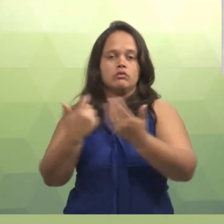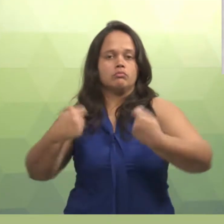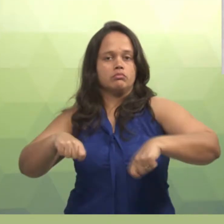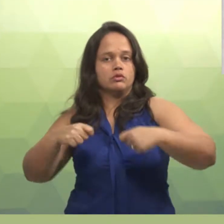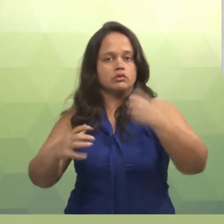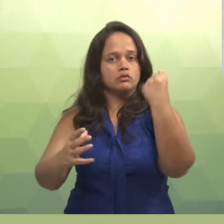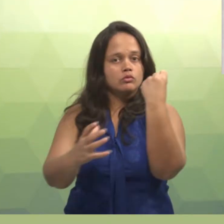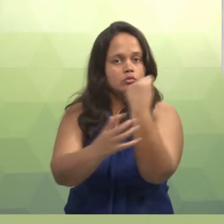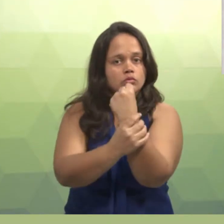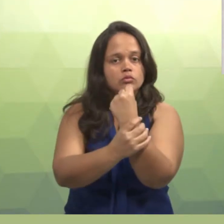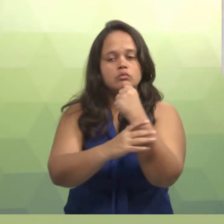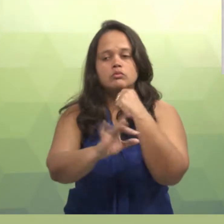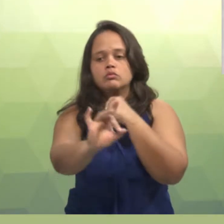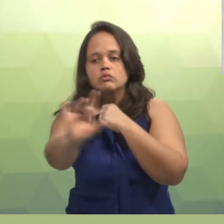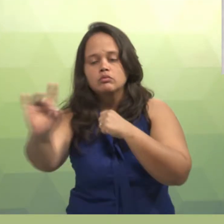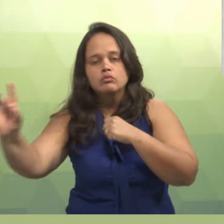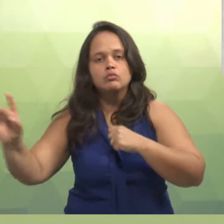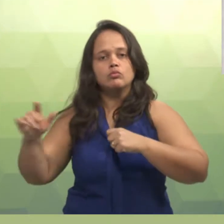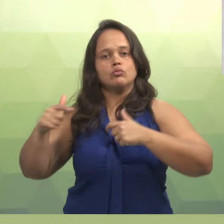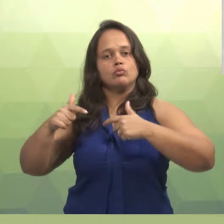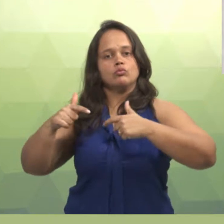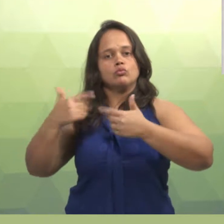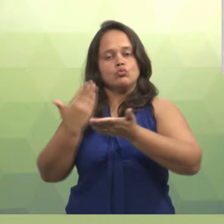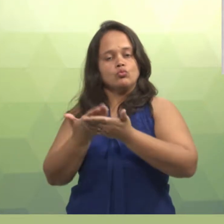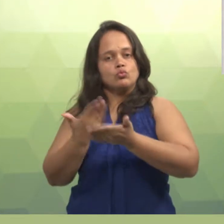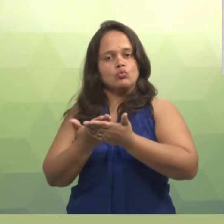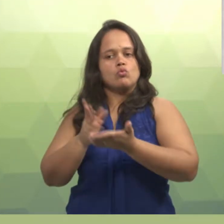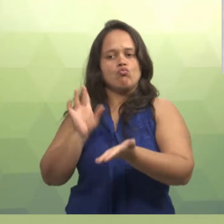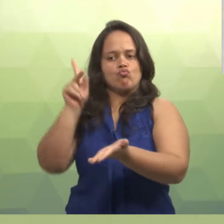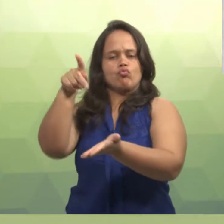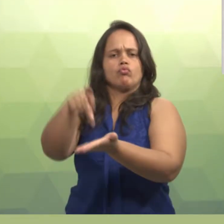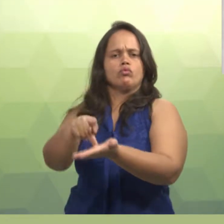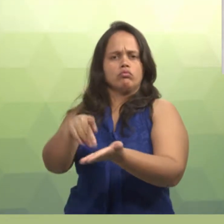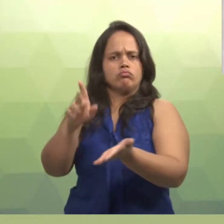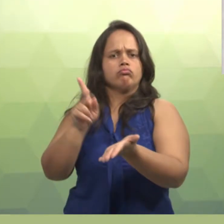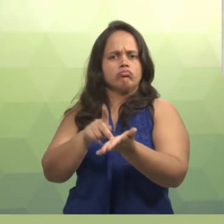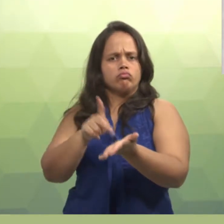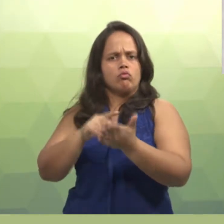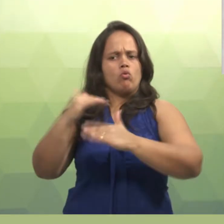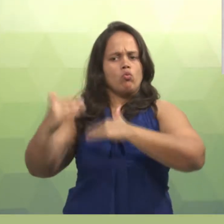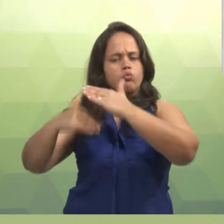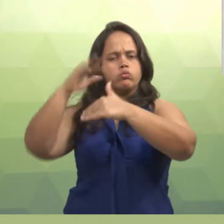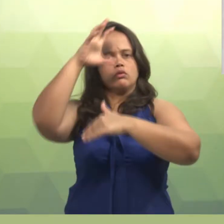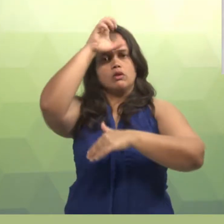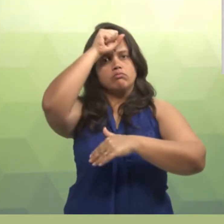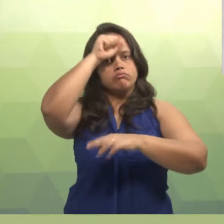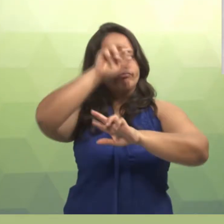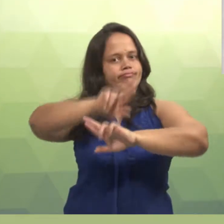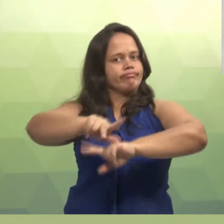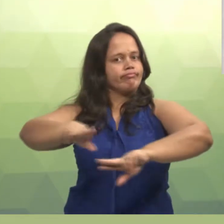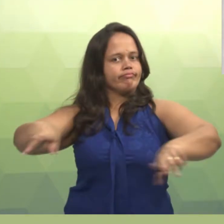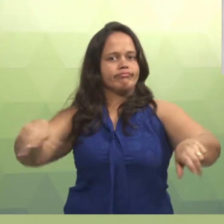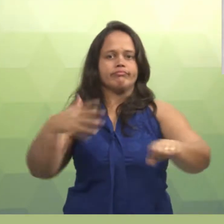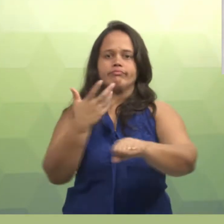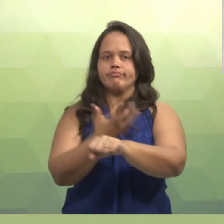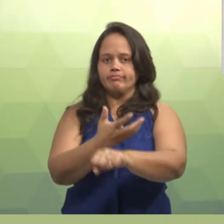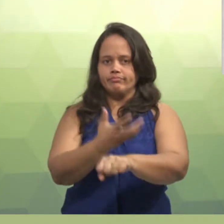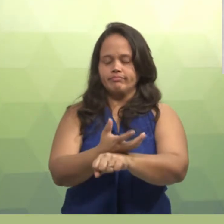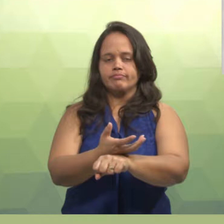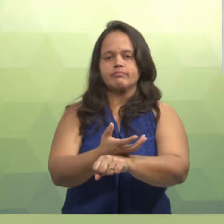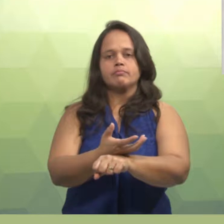seu papel assegurar as condições para a efetivação de sua aprendizagem nas